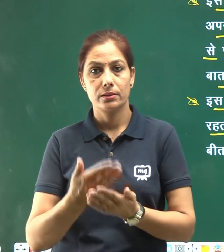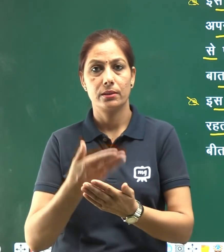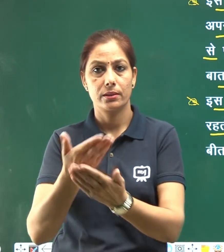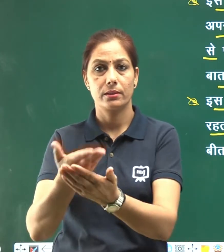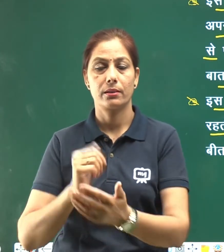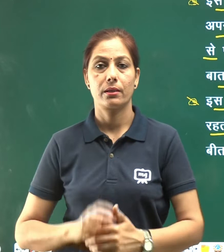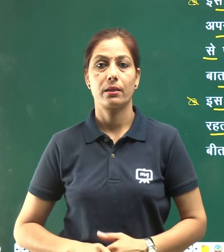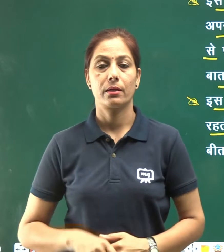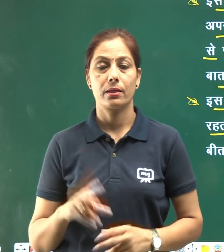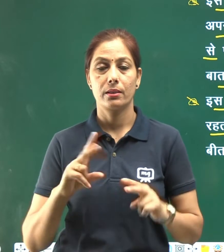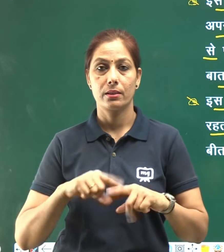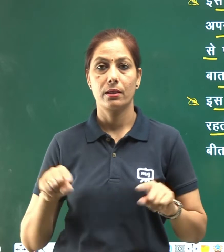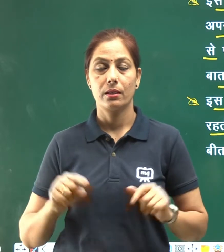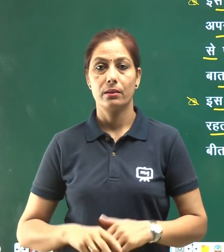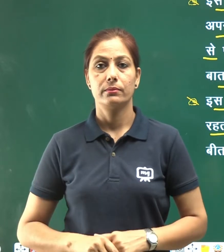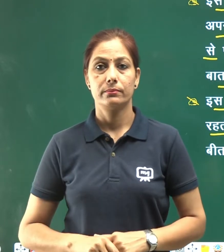तथा